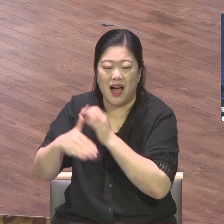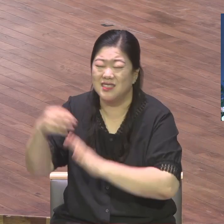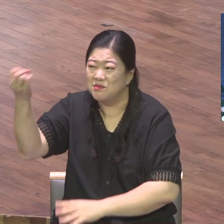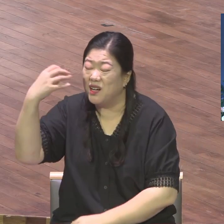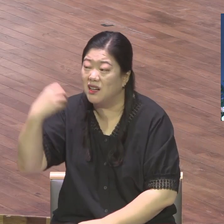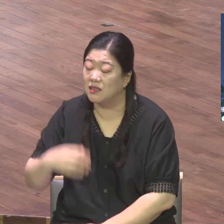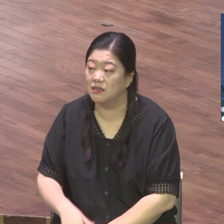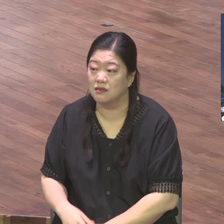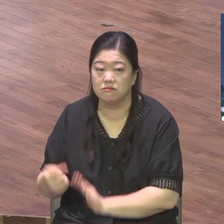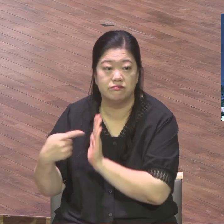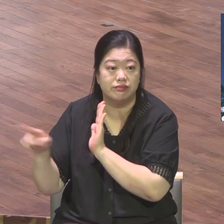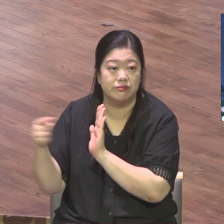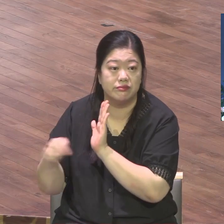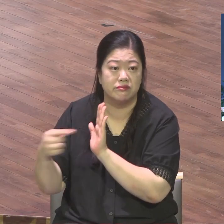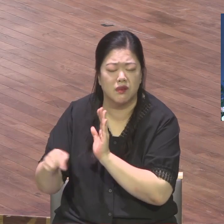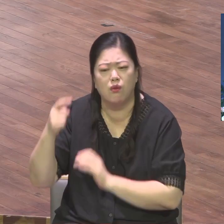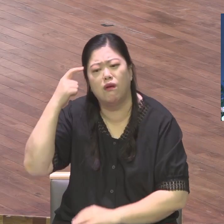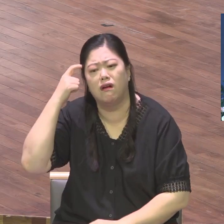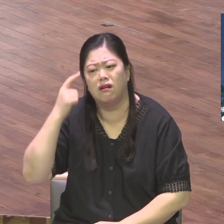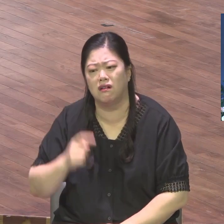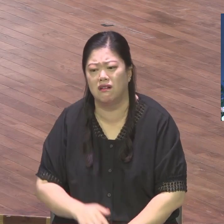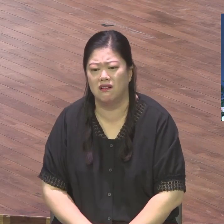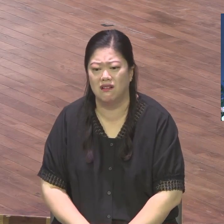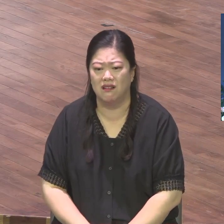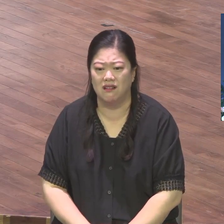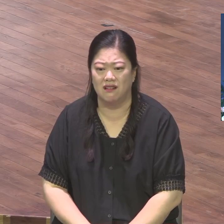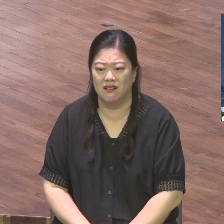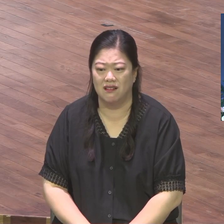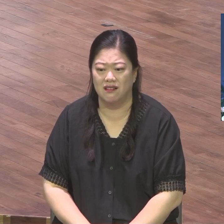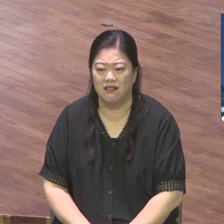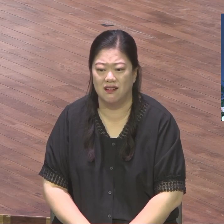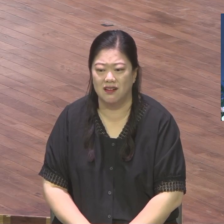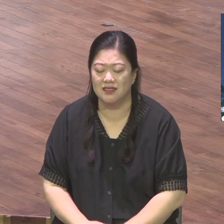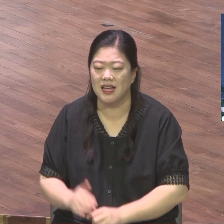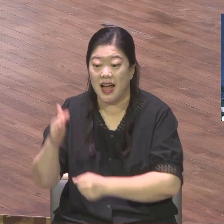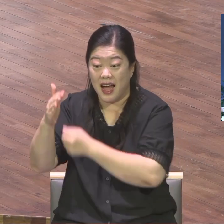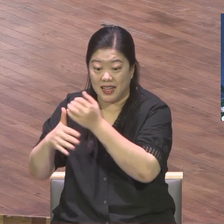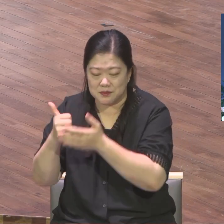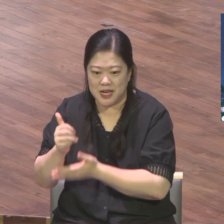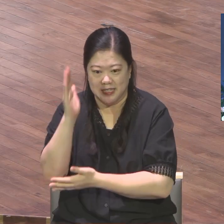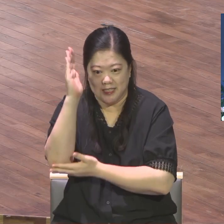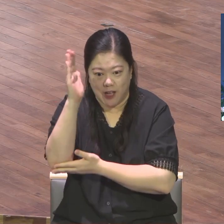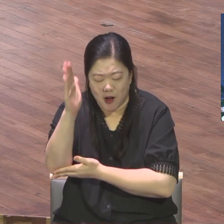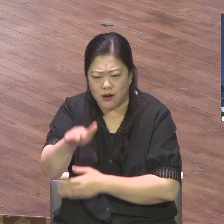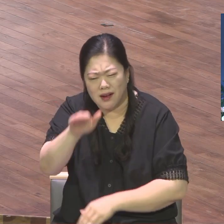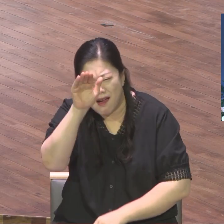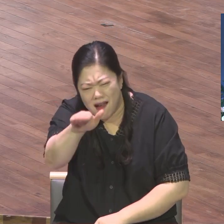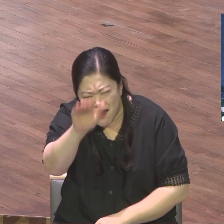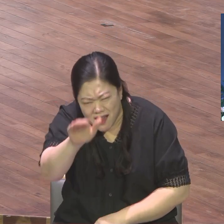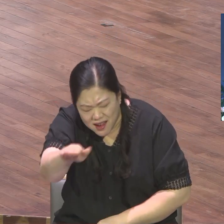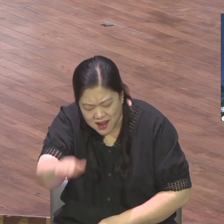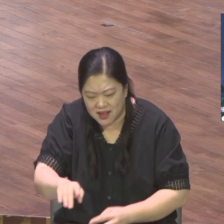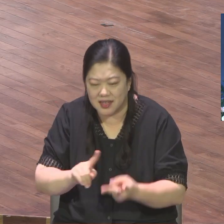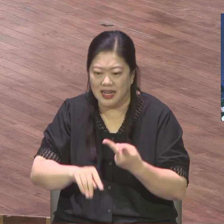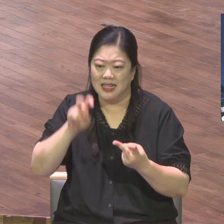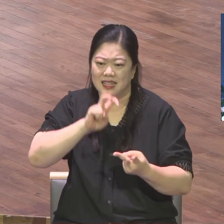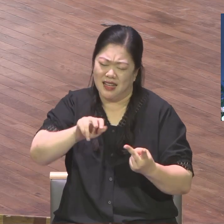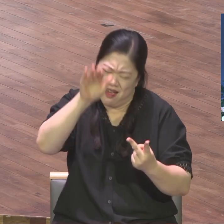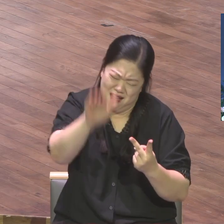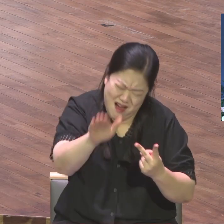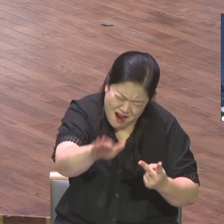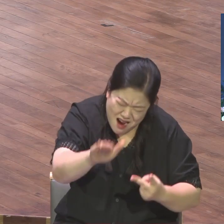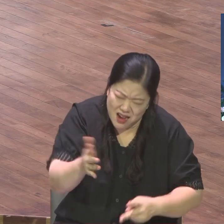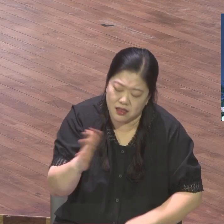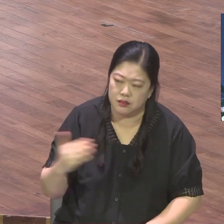부르다가 기도하다가 대화 중에 하나님 내게 말씀하세요. 그 성령 체험, 이 성령을